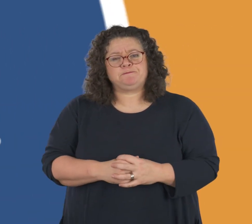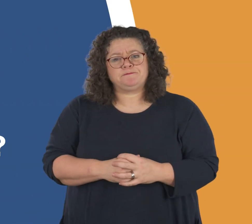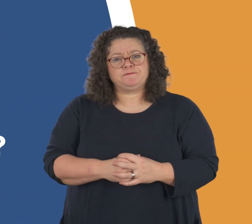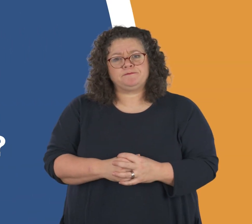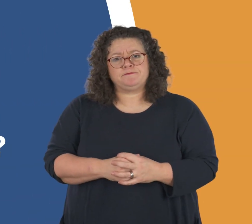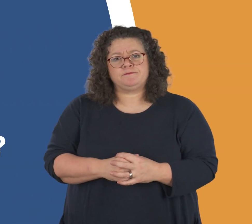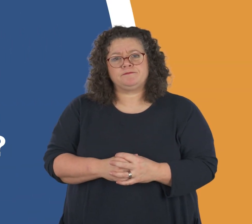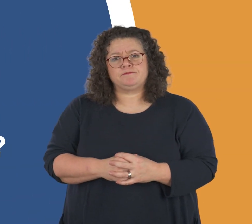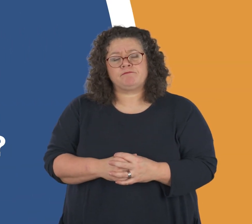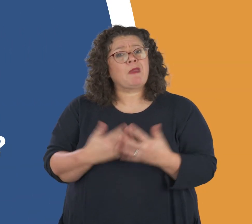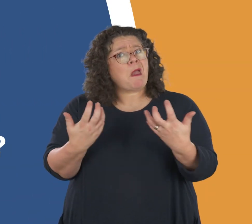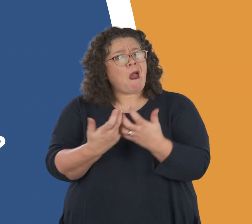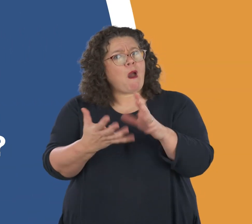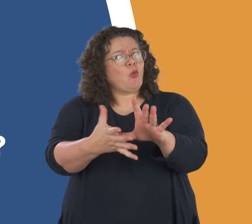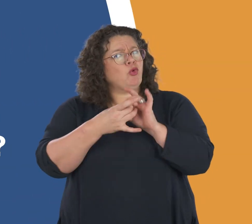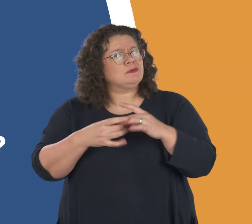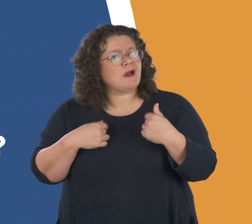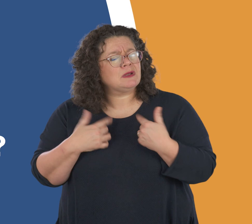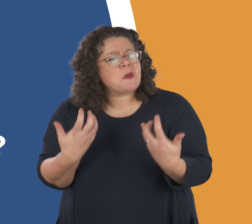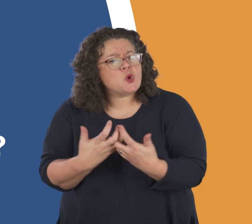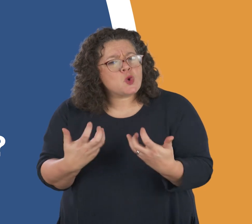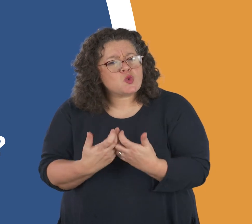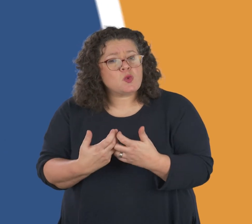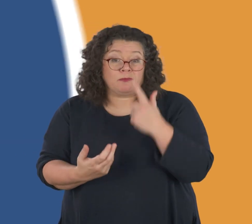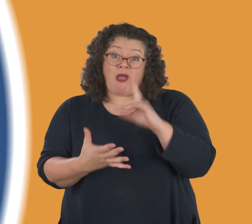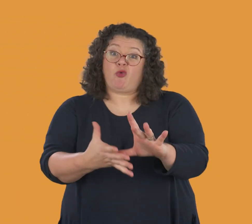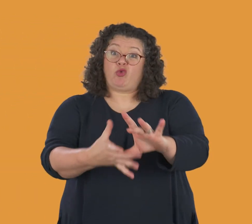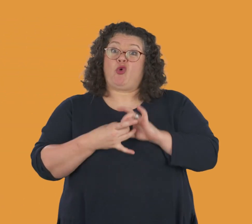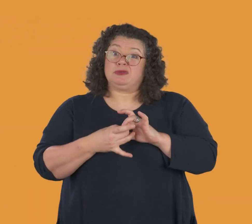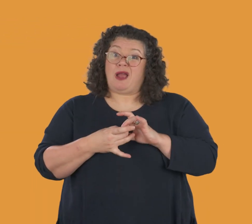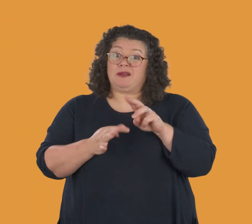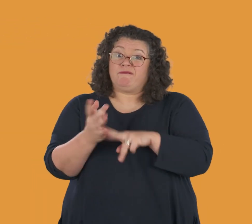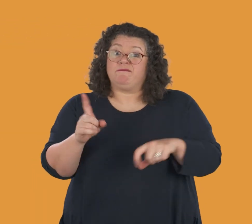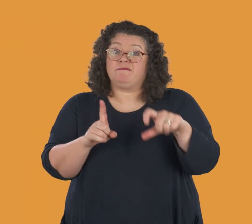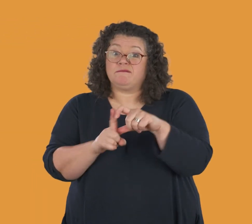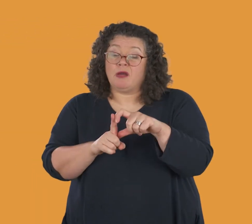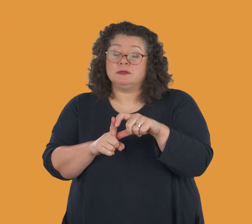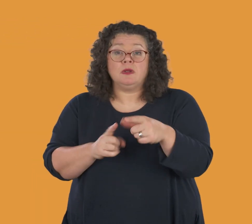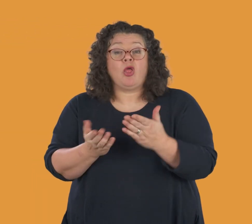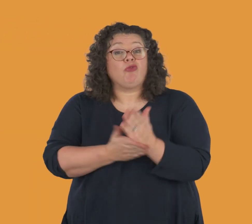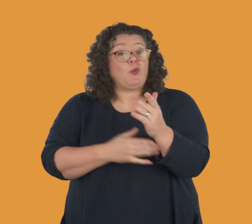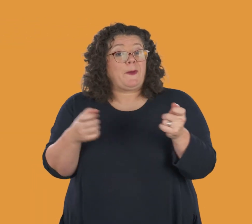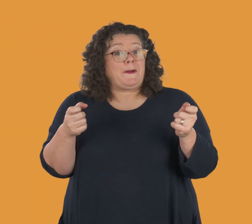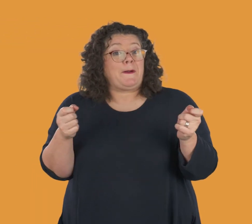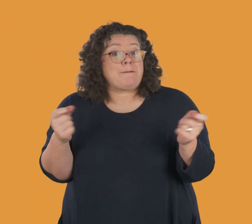Sut i gysylltu â ni? Gallwch gysylltu â'r Gronfa drwy e-bostio